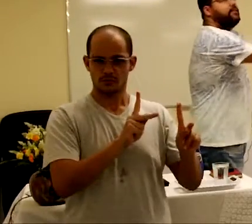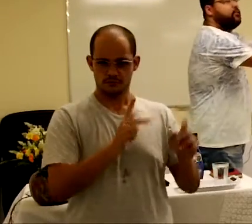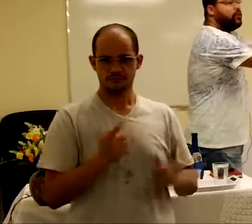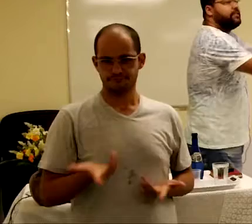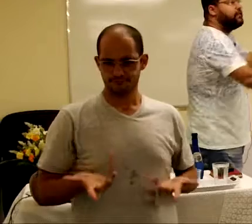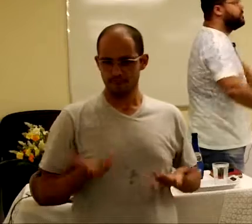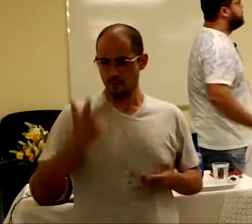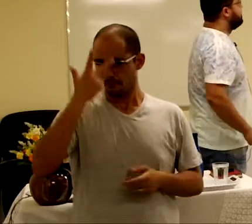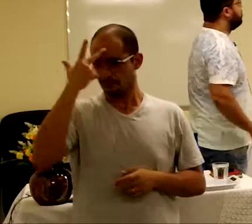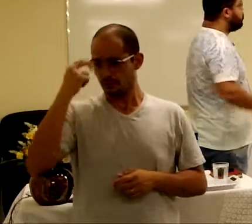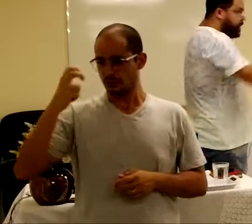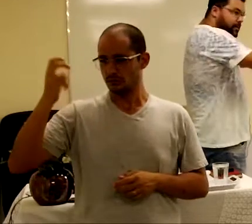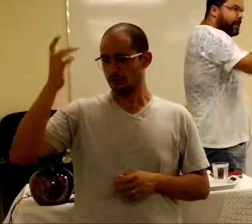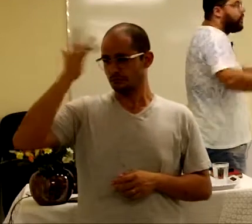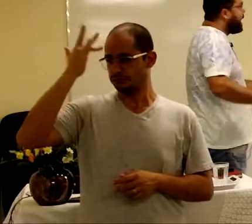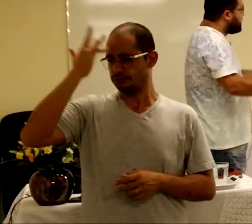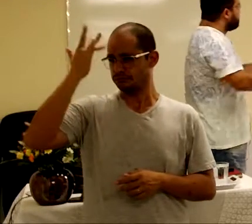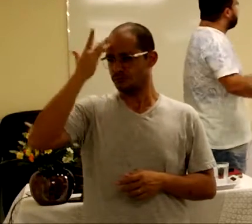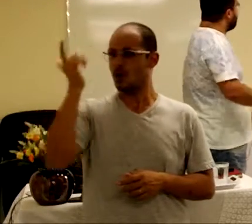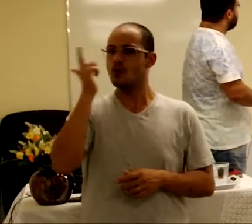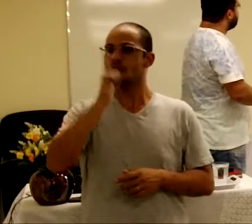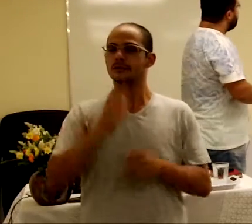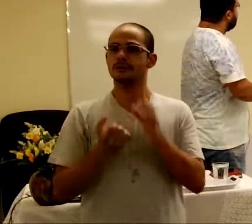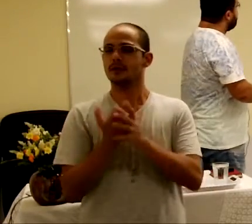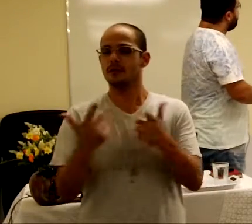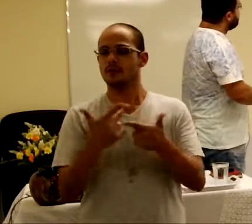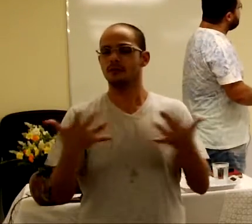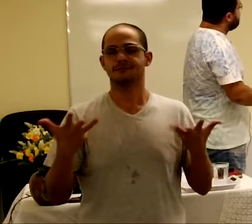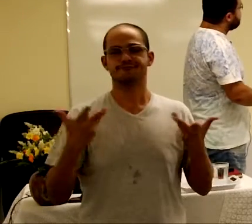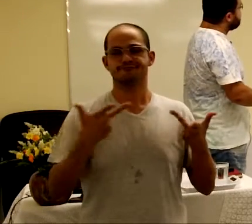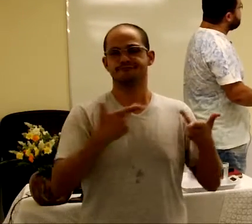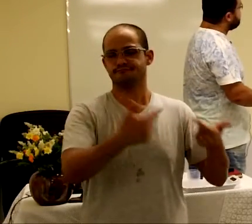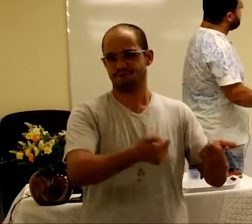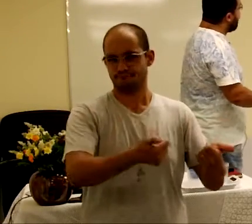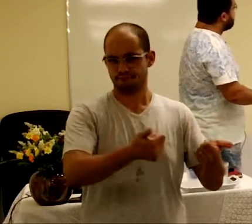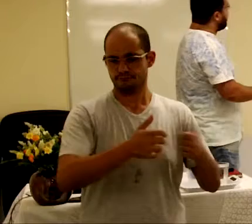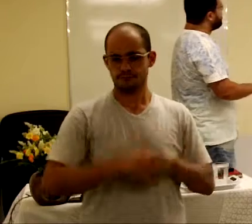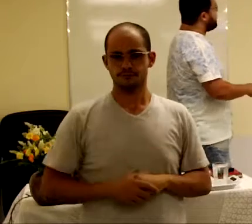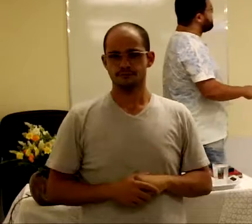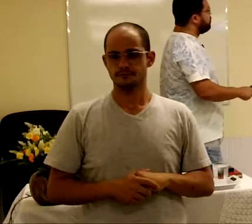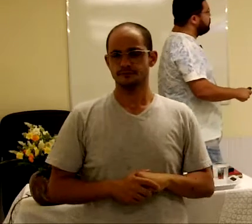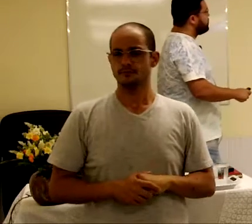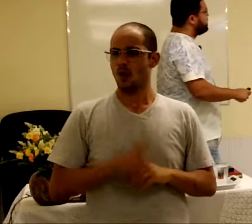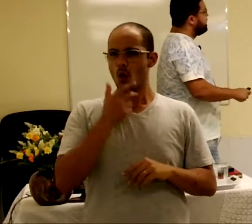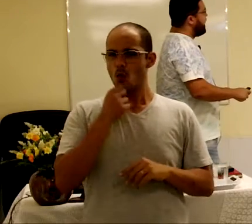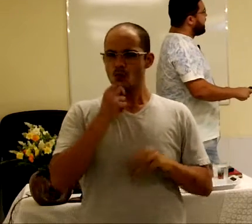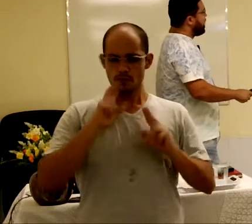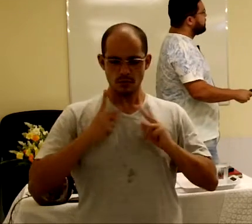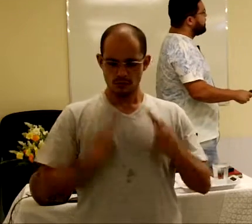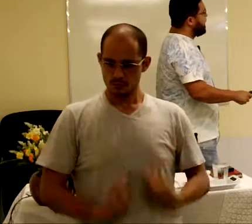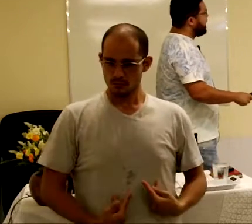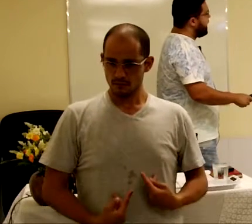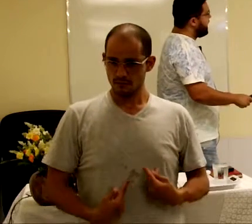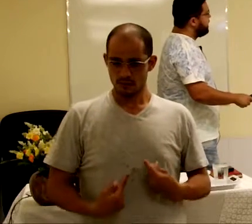gera coisas muito bem elaboradas, sofisticadas. Não podendo nenhum ser humano criar o que a natureza produz, a